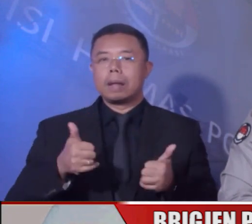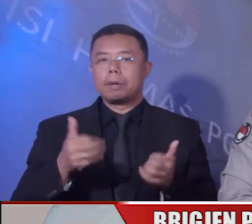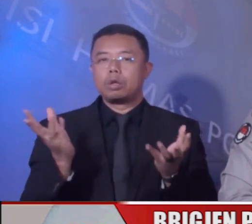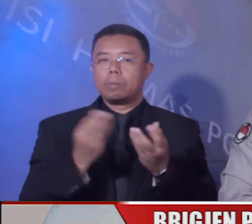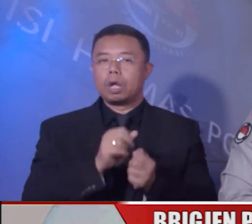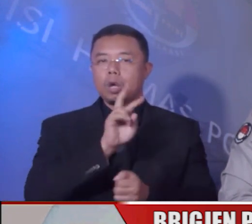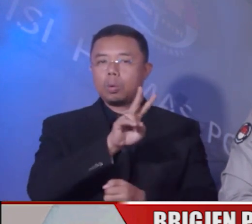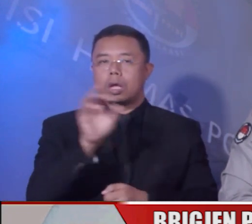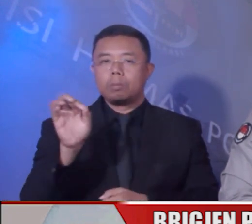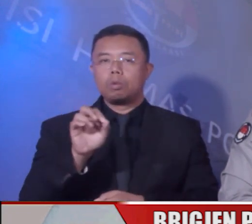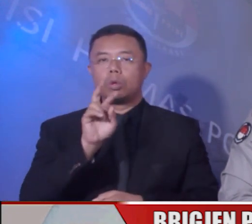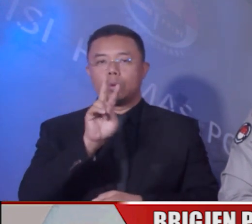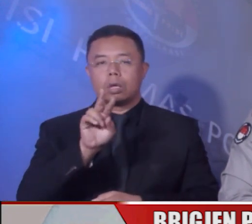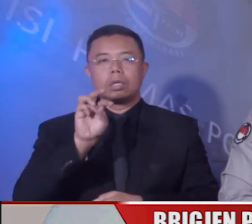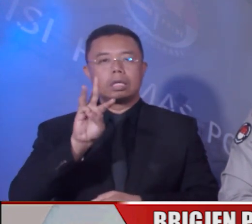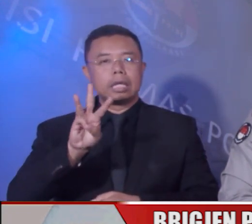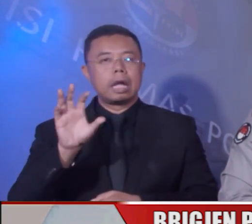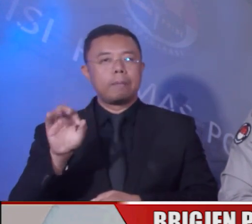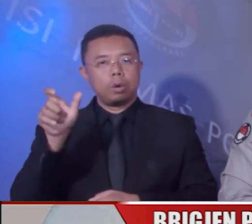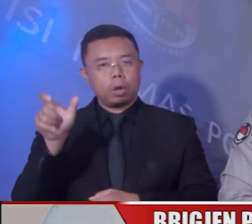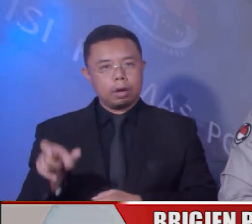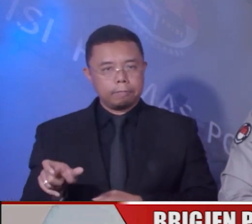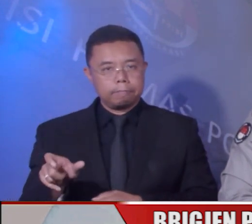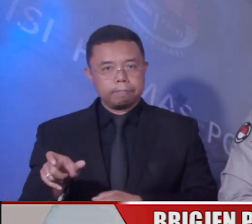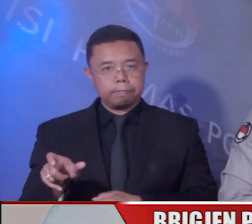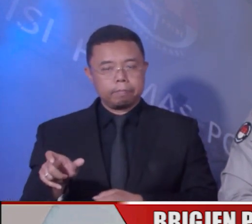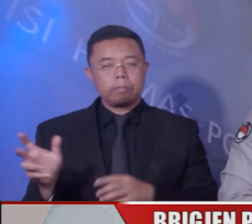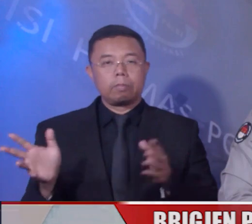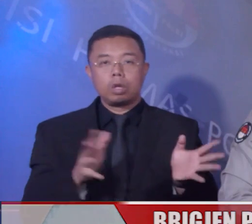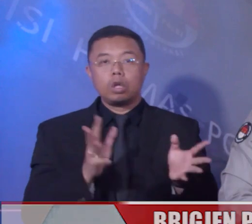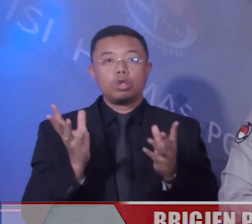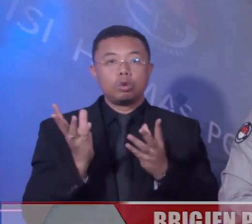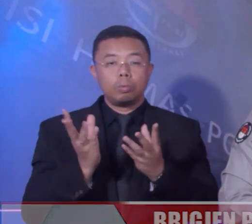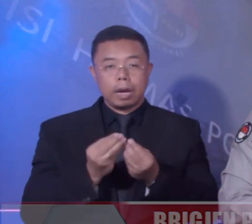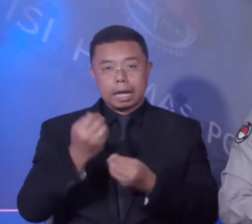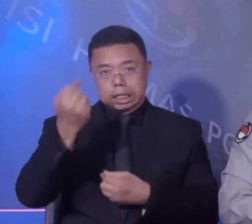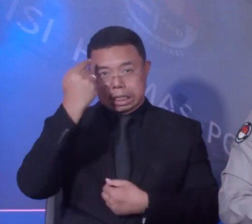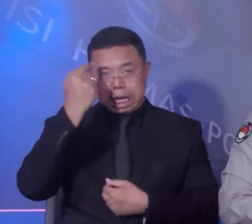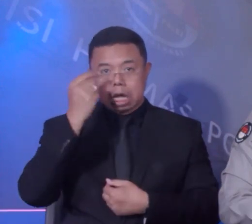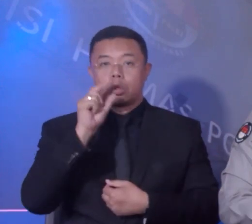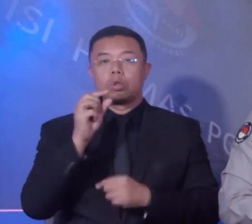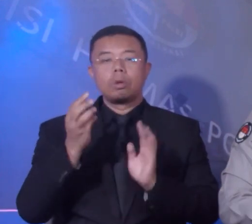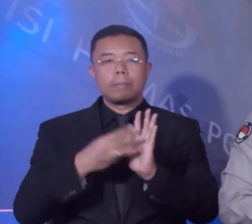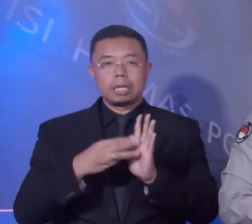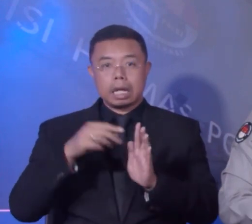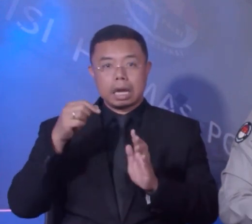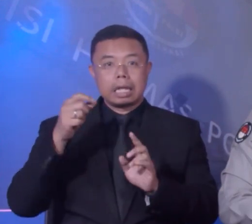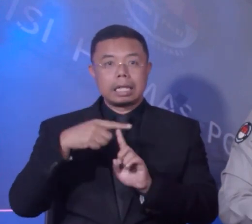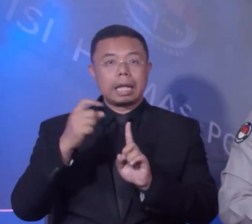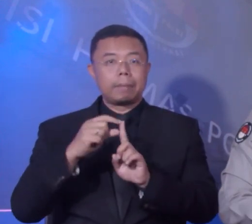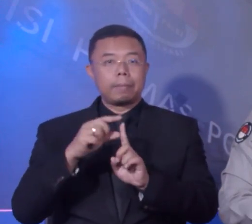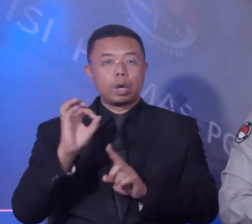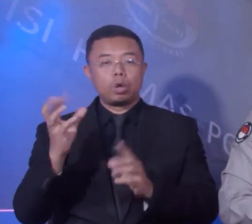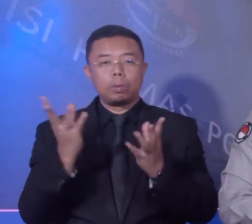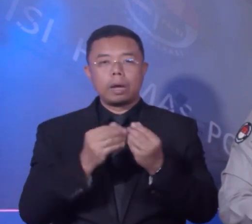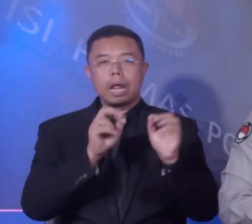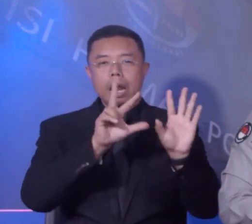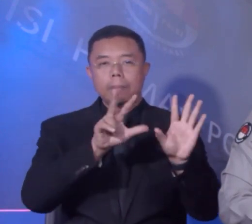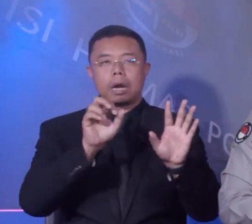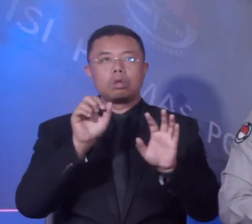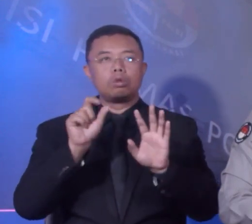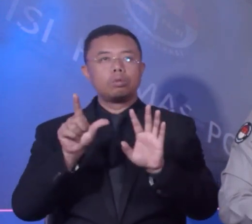sebanyak 2230 orang jumlah tersangka pada kasus tppu sebanyak